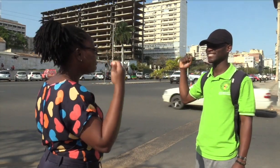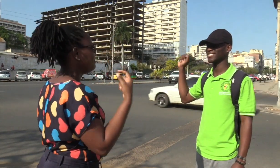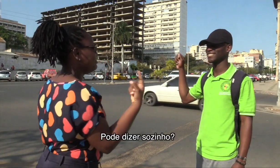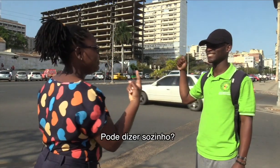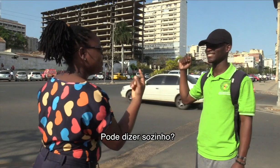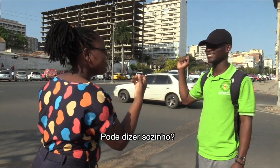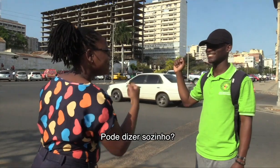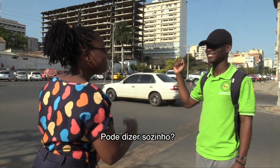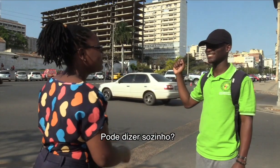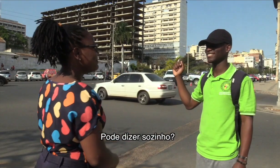Pode dizer sozinho: